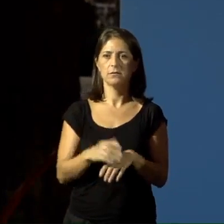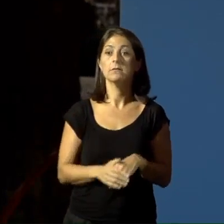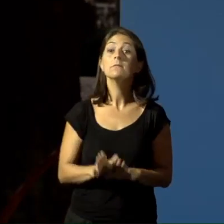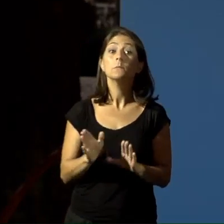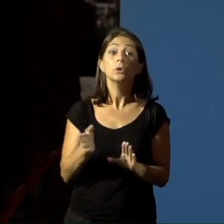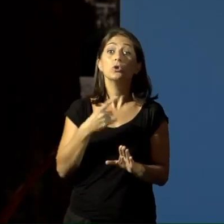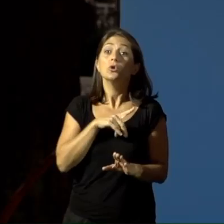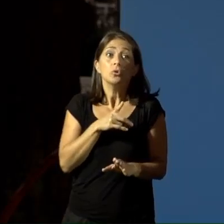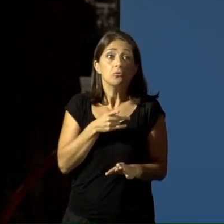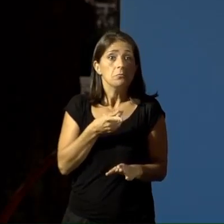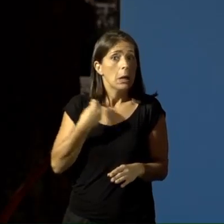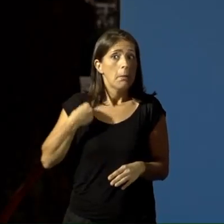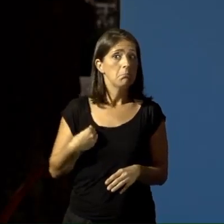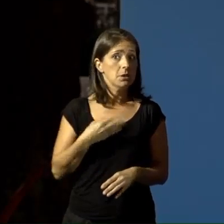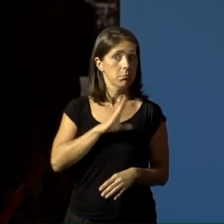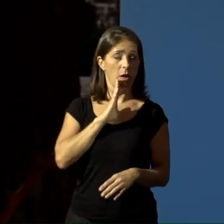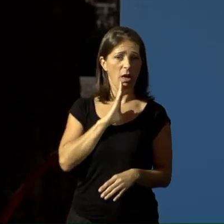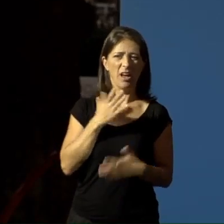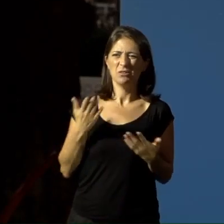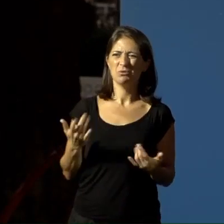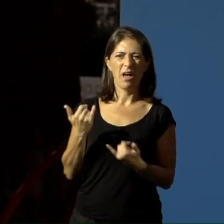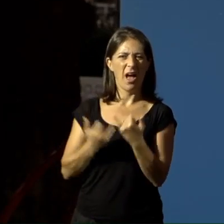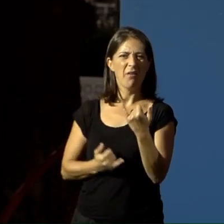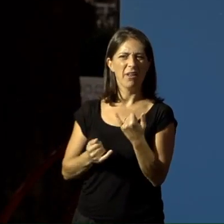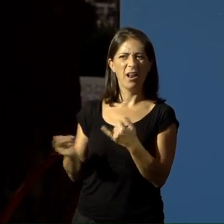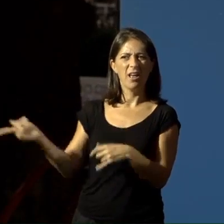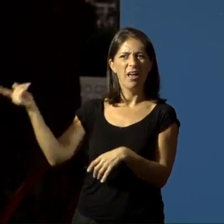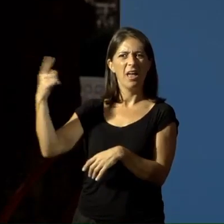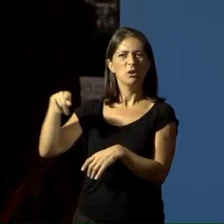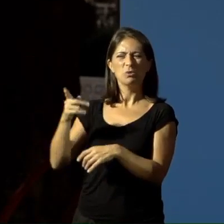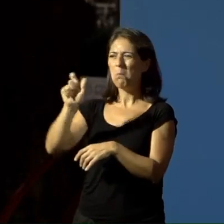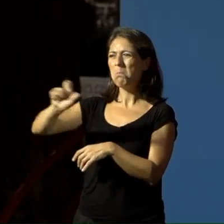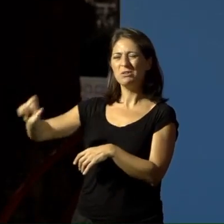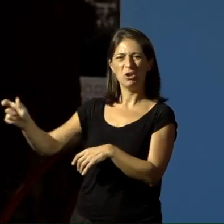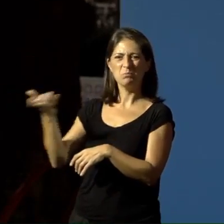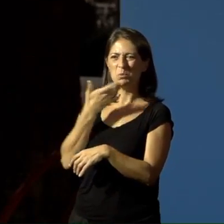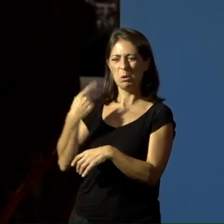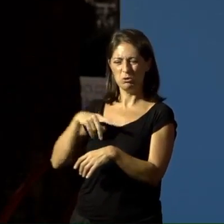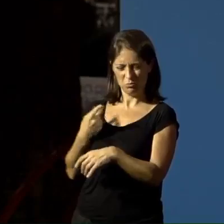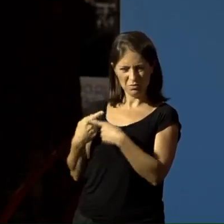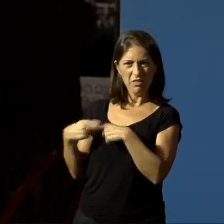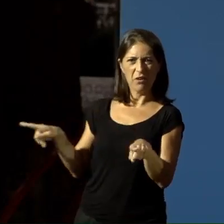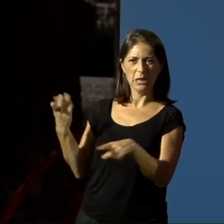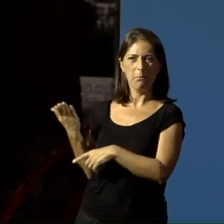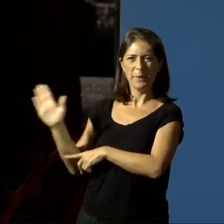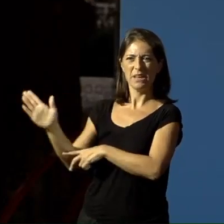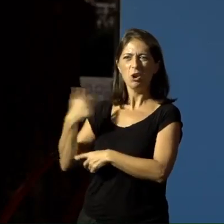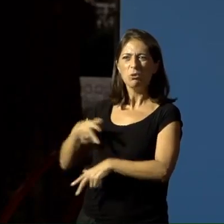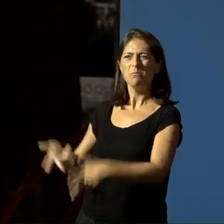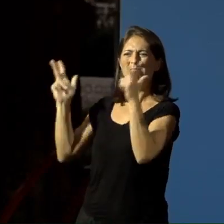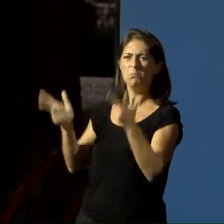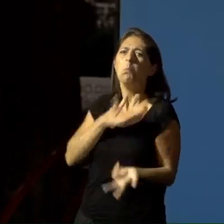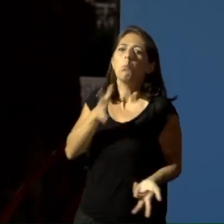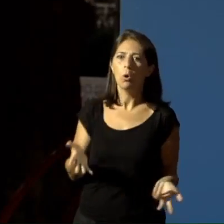se somos así, por que deixamos que nos represente xente que non se parece a nós? Por qué?